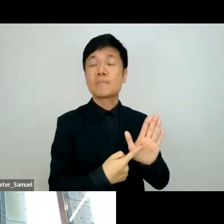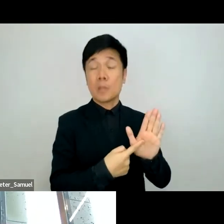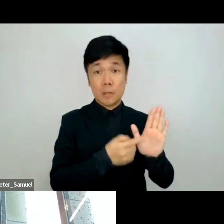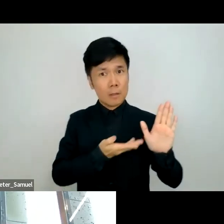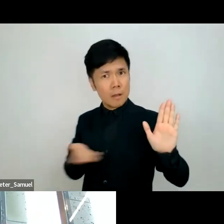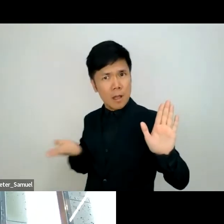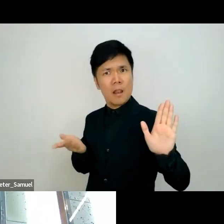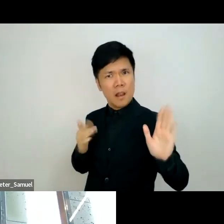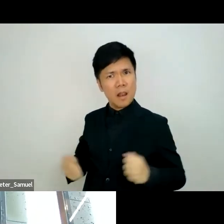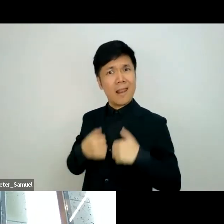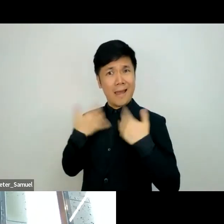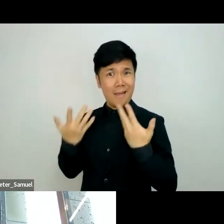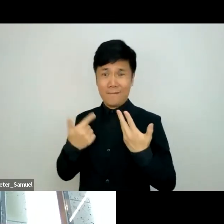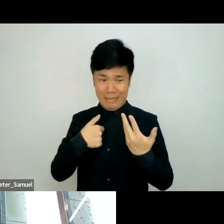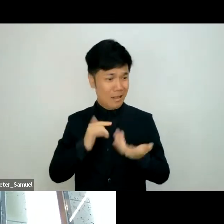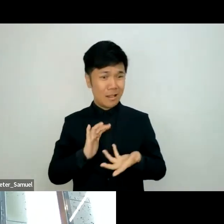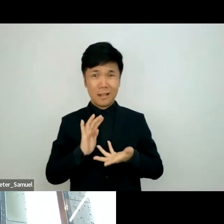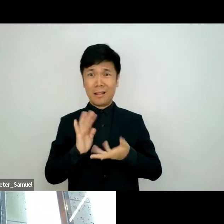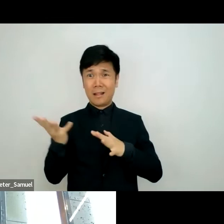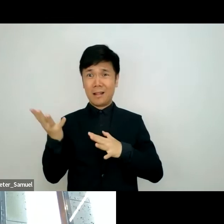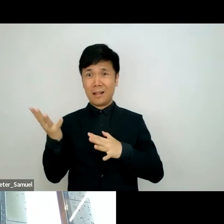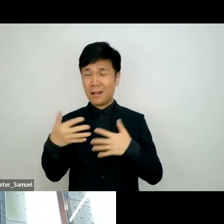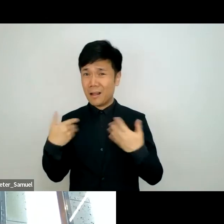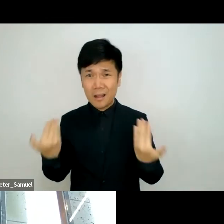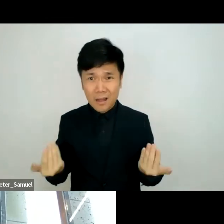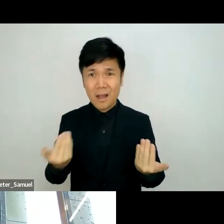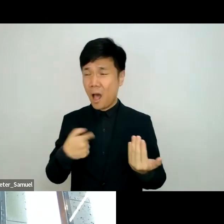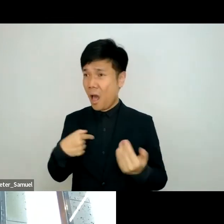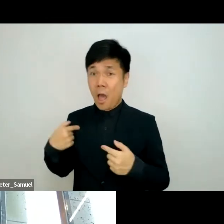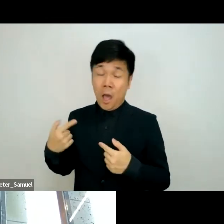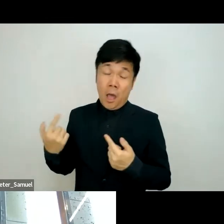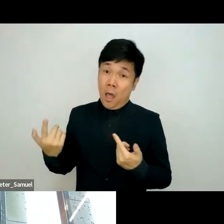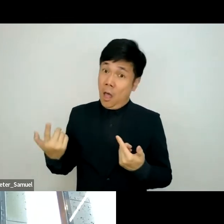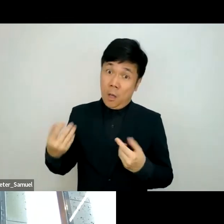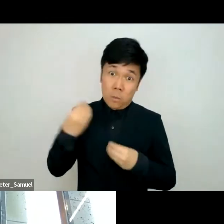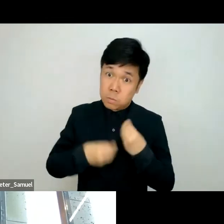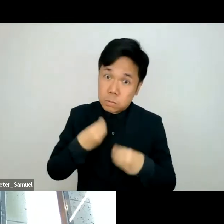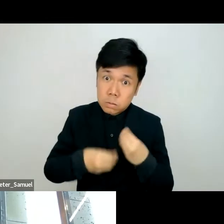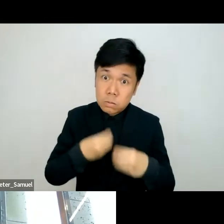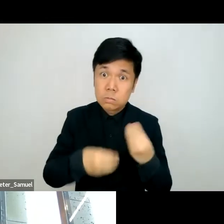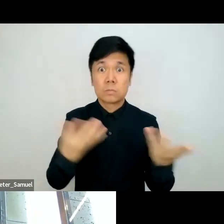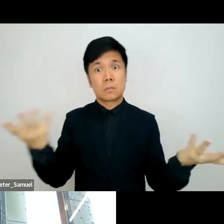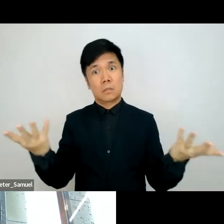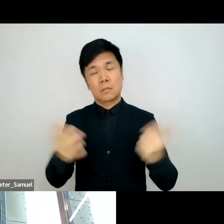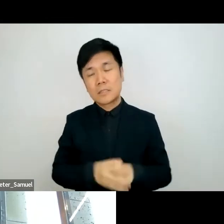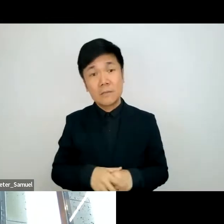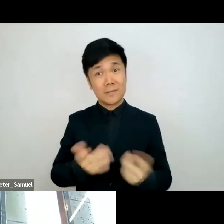bien documentée, bien discutée pour que les gens aient une bonne idée de nos